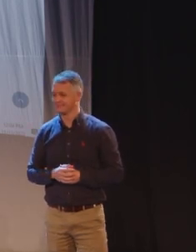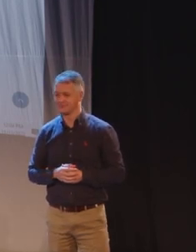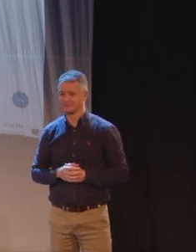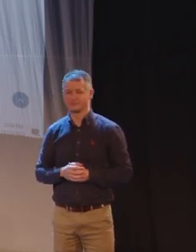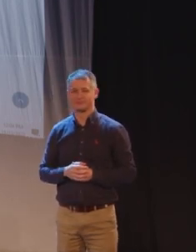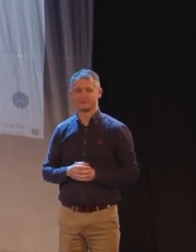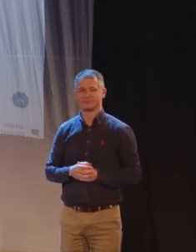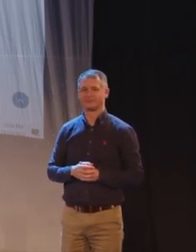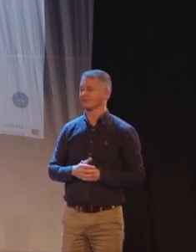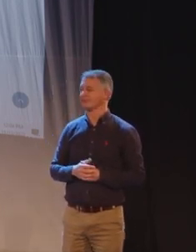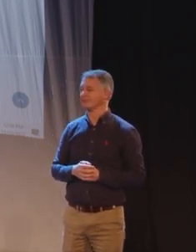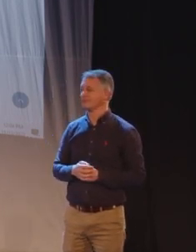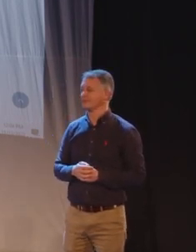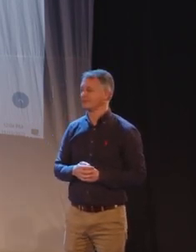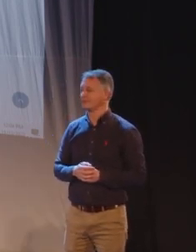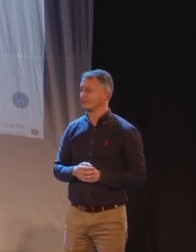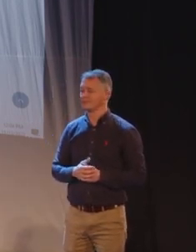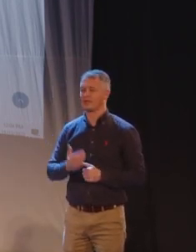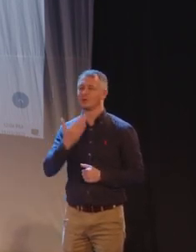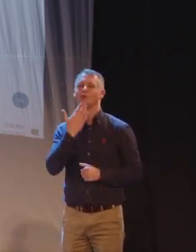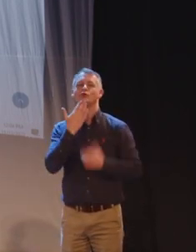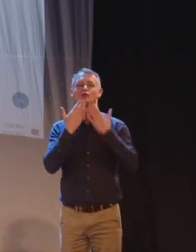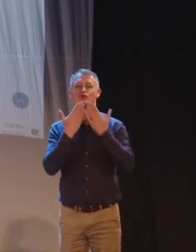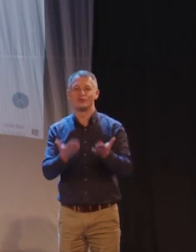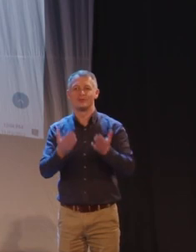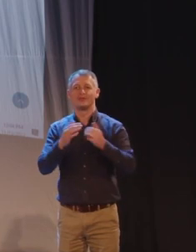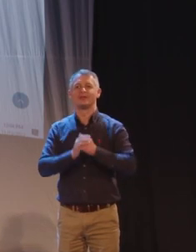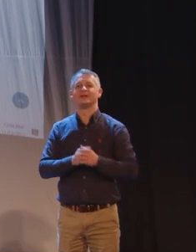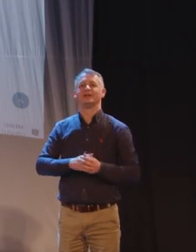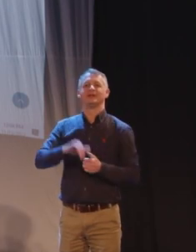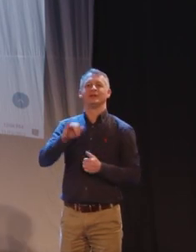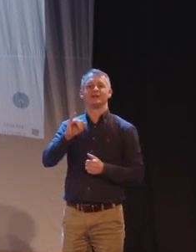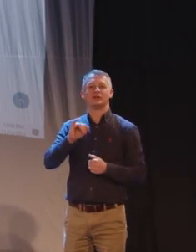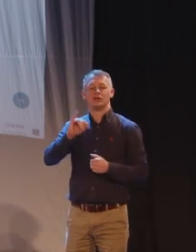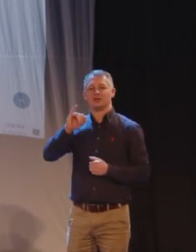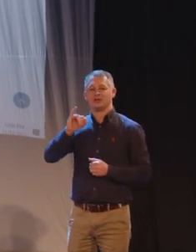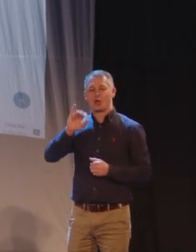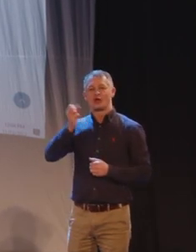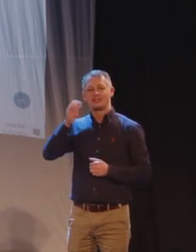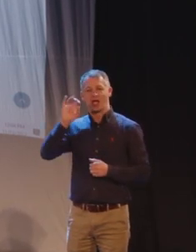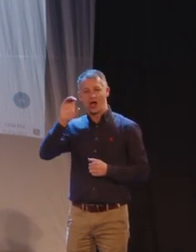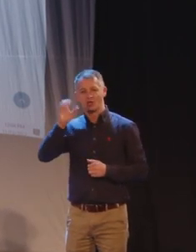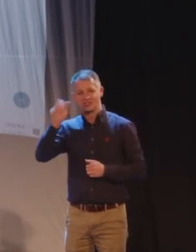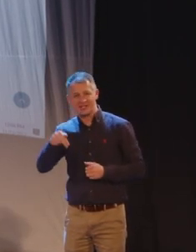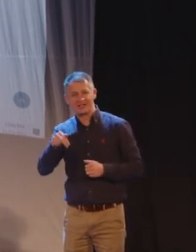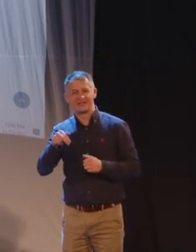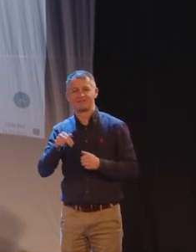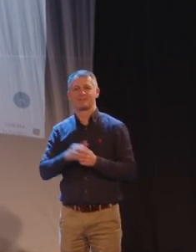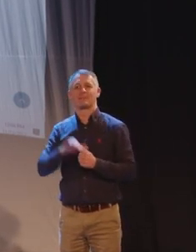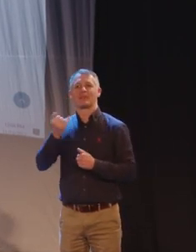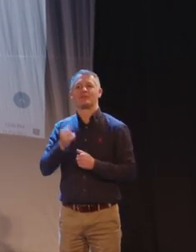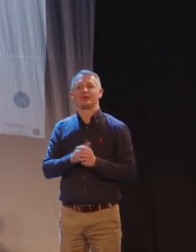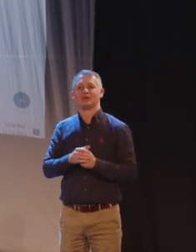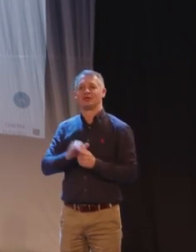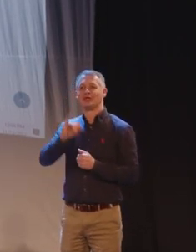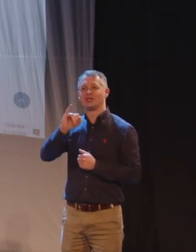Doamnei directoare Cosmina Ioniță, doamnei Iulia Iftene, domnului Claudiu Costache, Claudia Mogâldea,